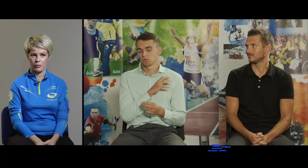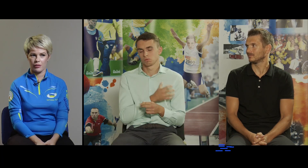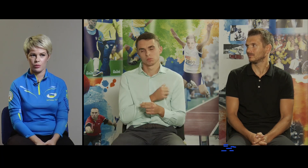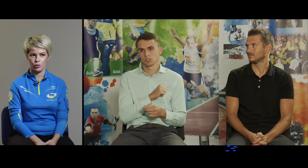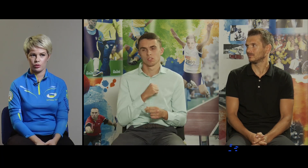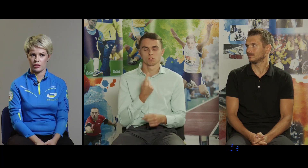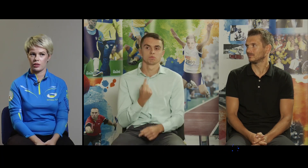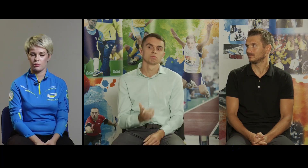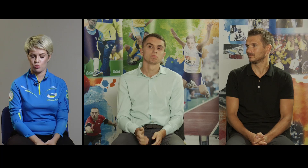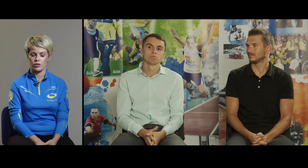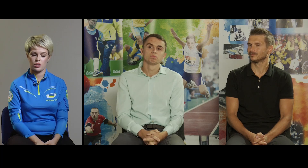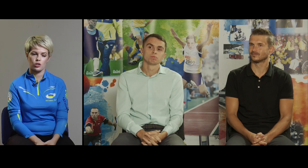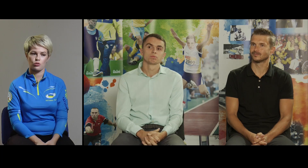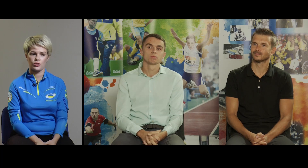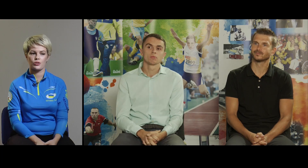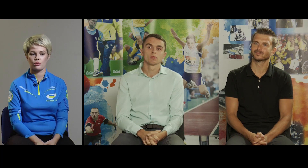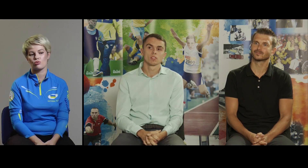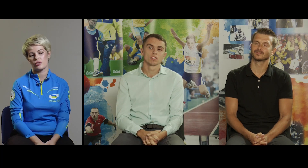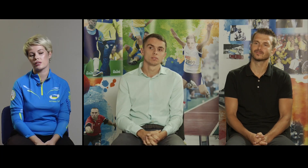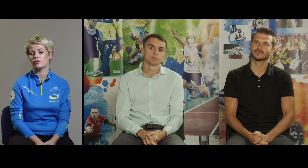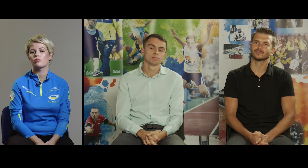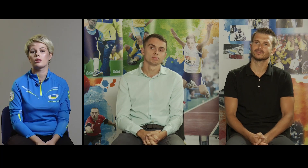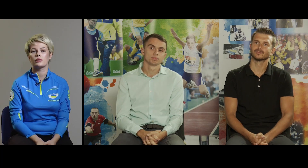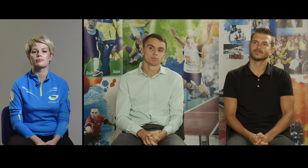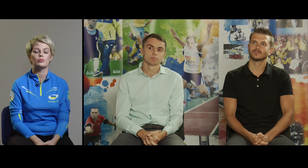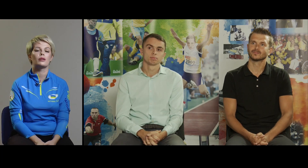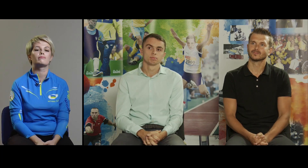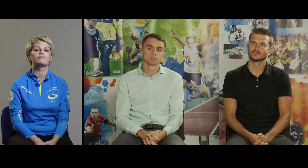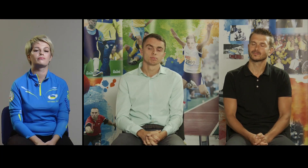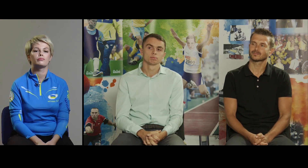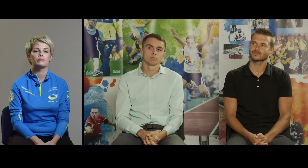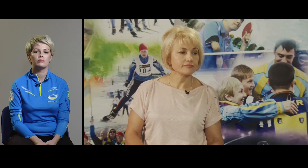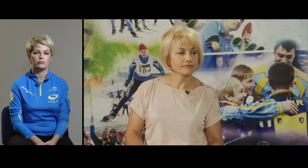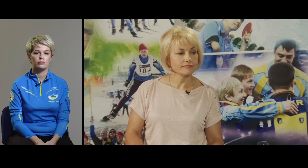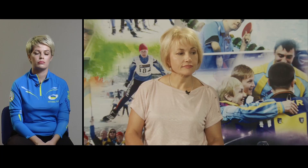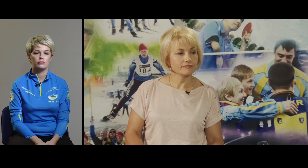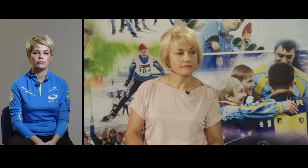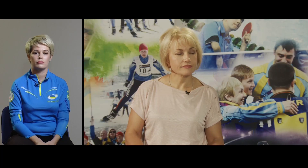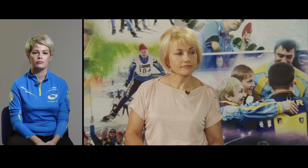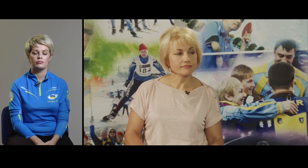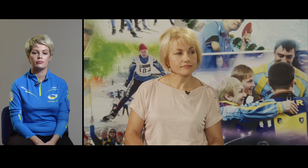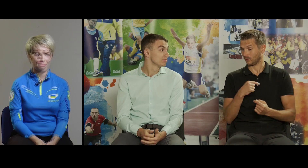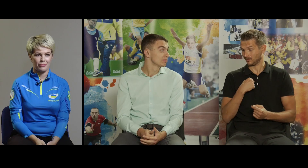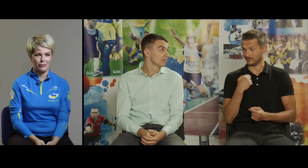боровся, намагався боротися, і можу сказати, що дійсно дуже сильна команда була.